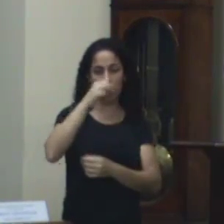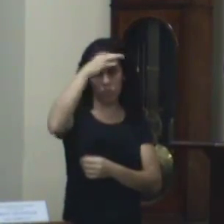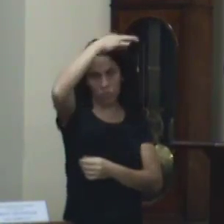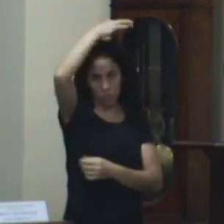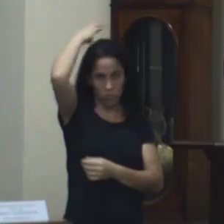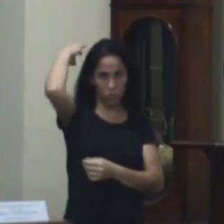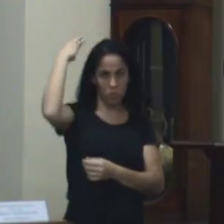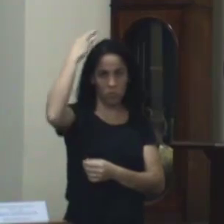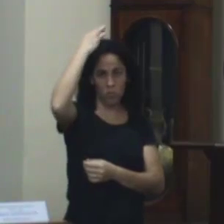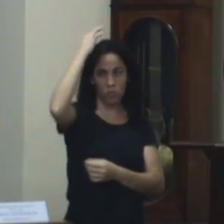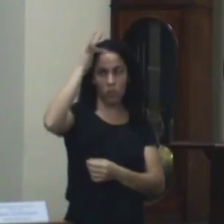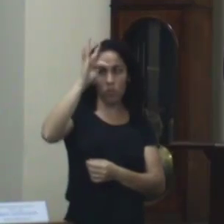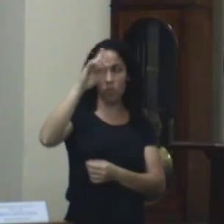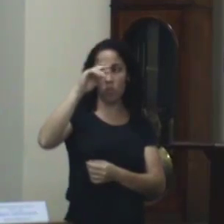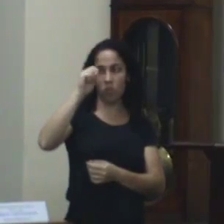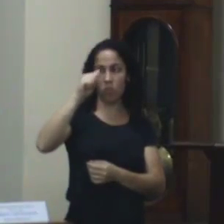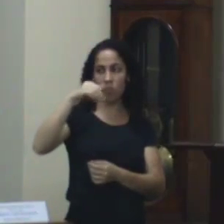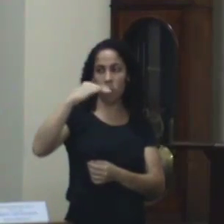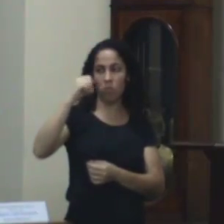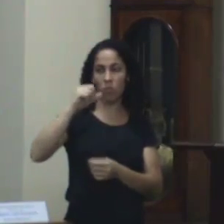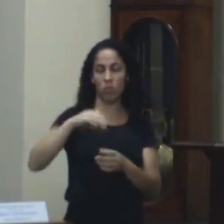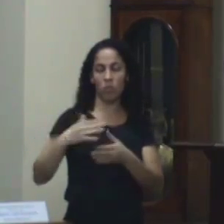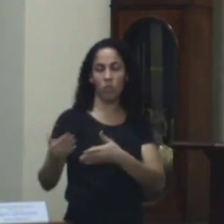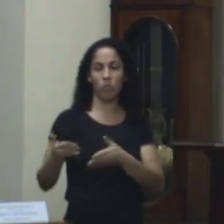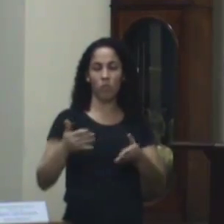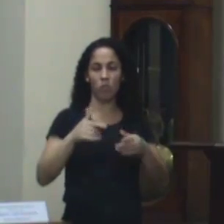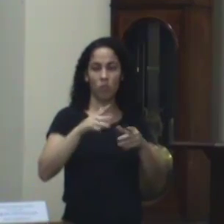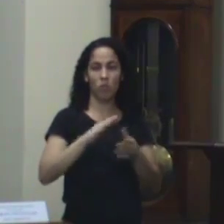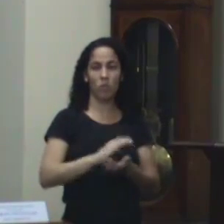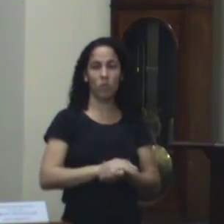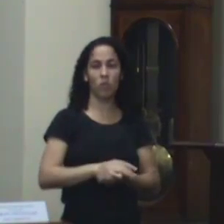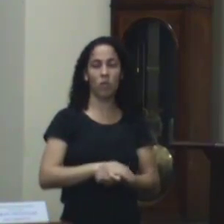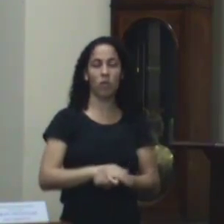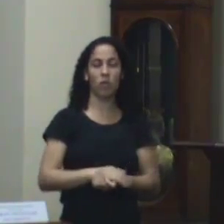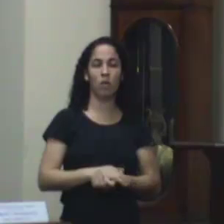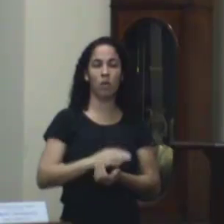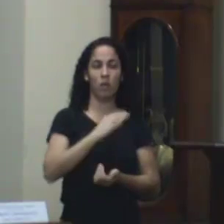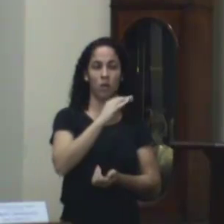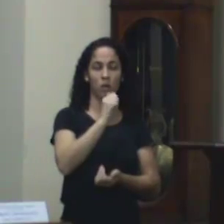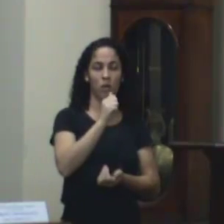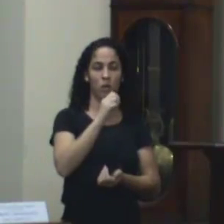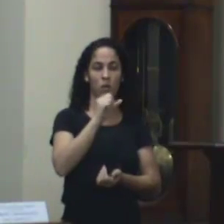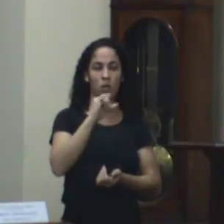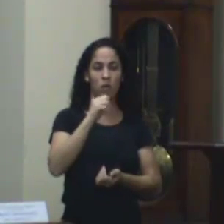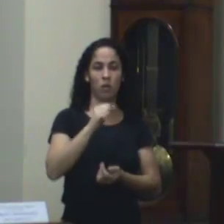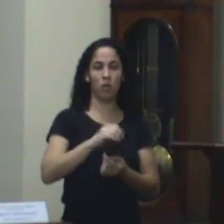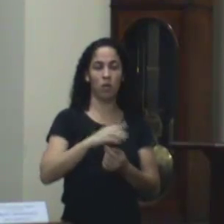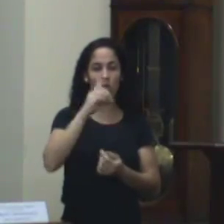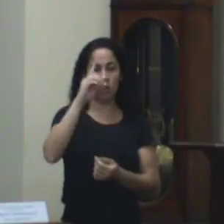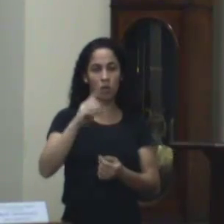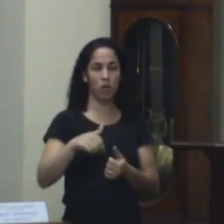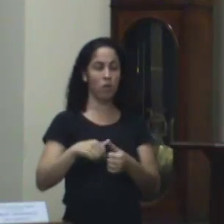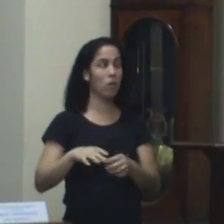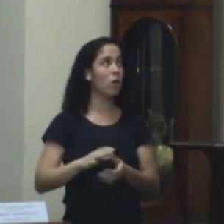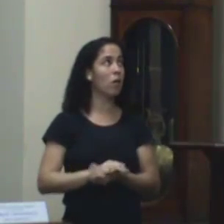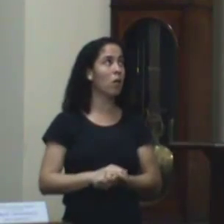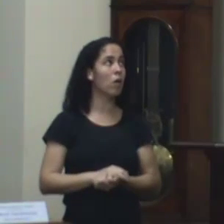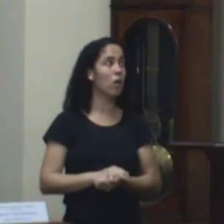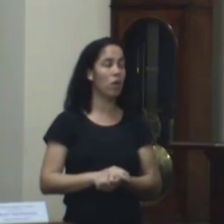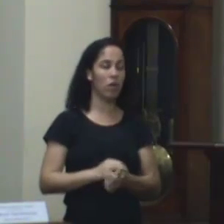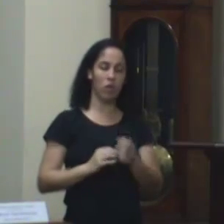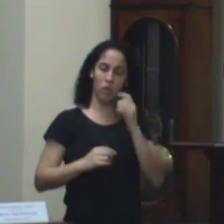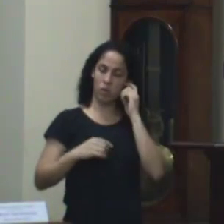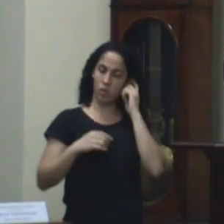Fone, que nos recebeu muito bem. A Cássia, que é a diretora que estava lá, foi a